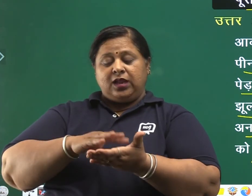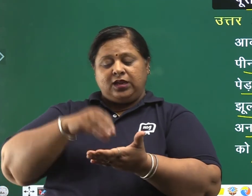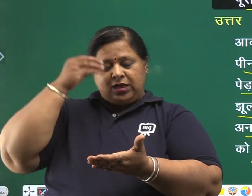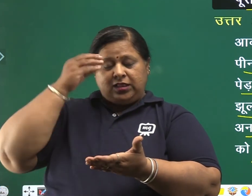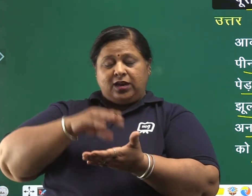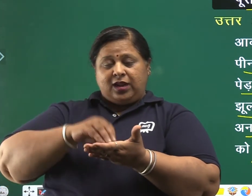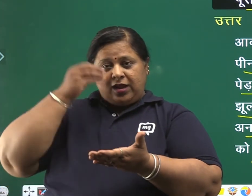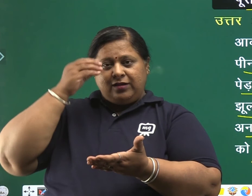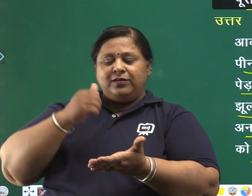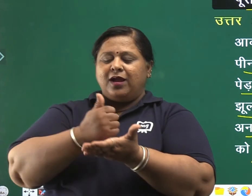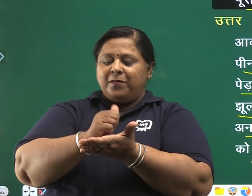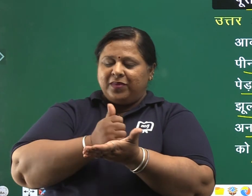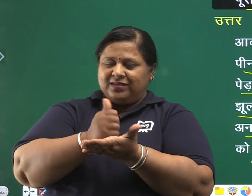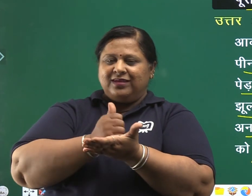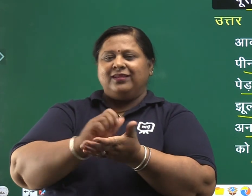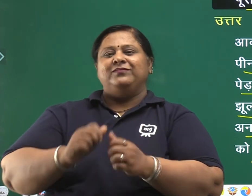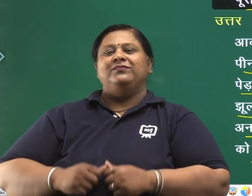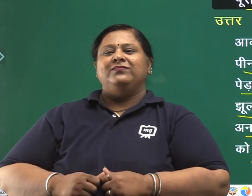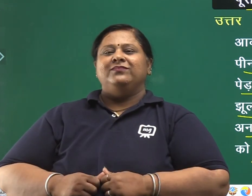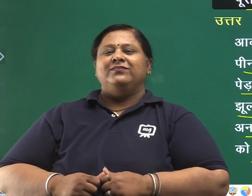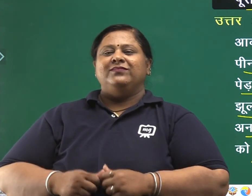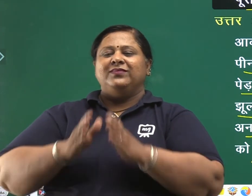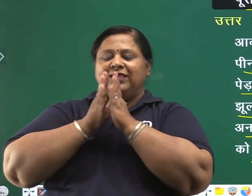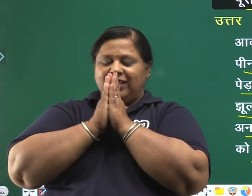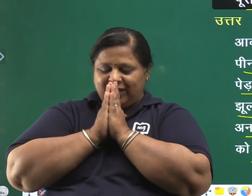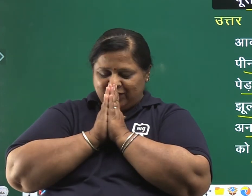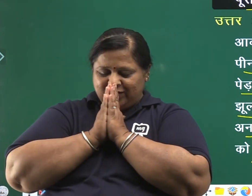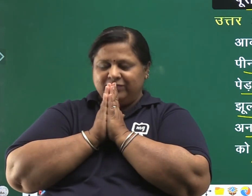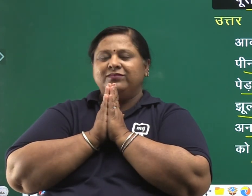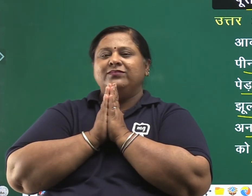याद करने का अभ्यास करें। धन्यवाद।